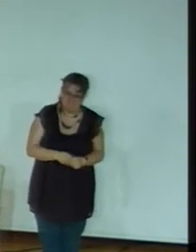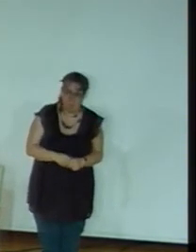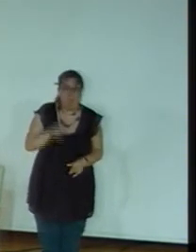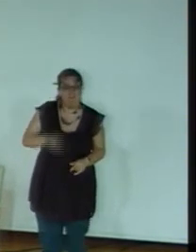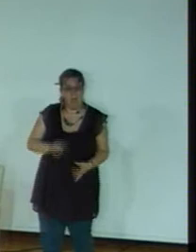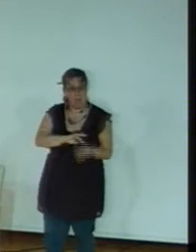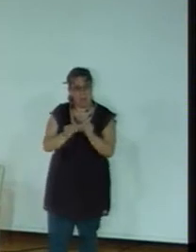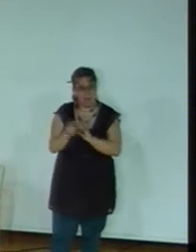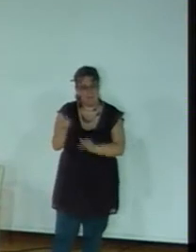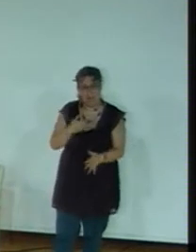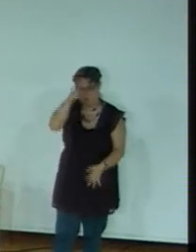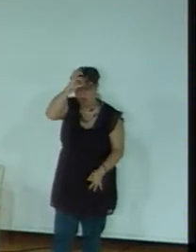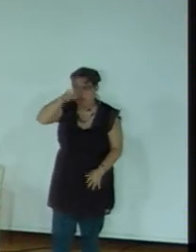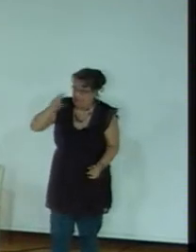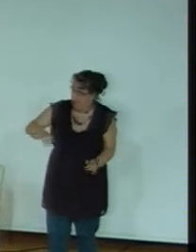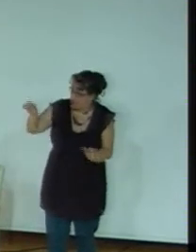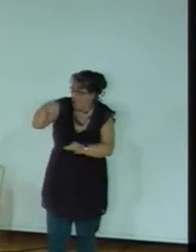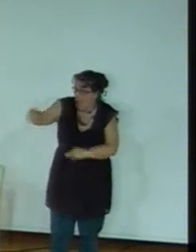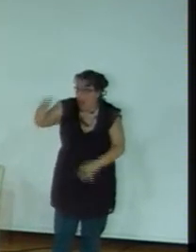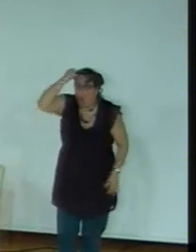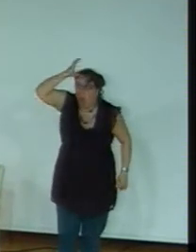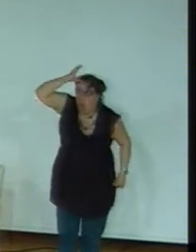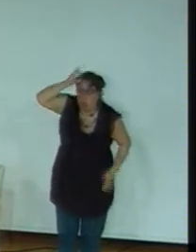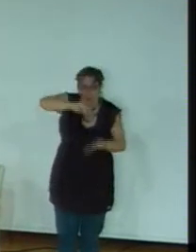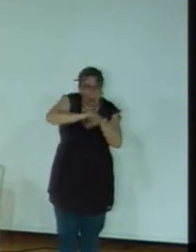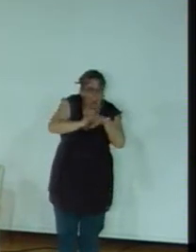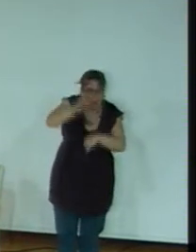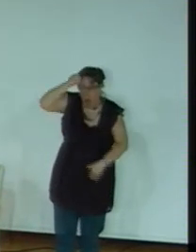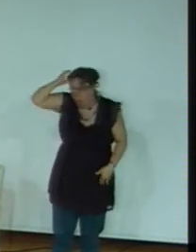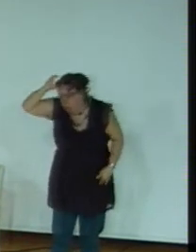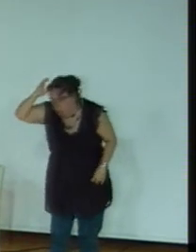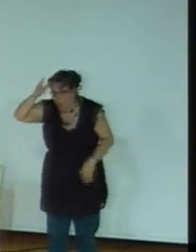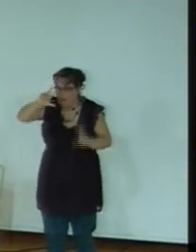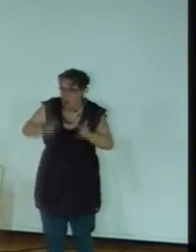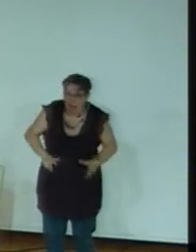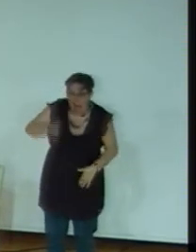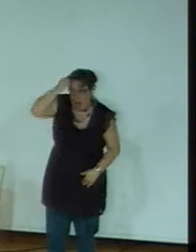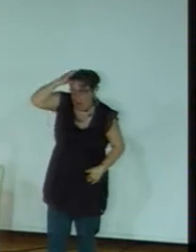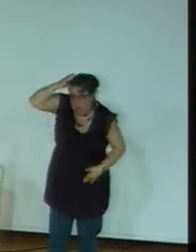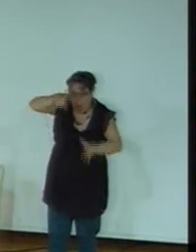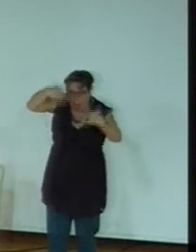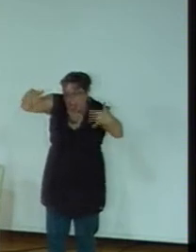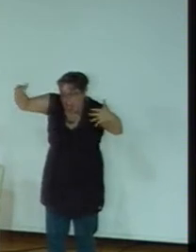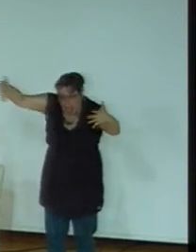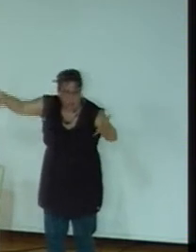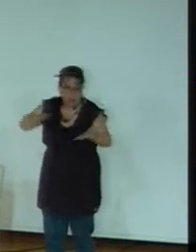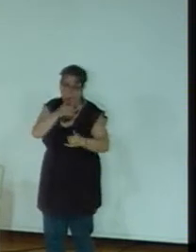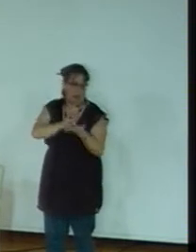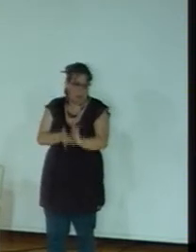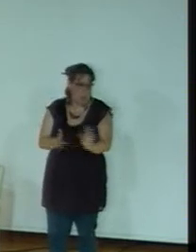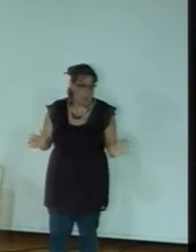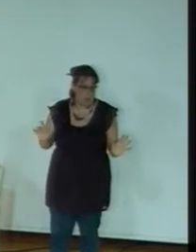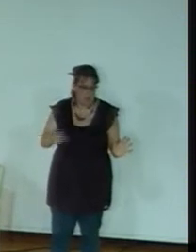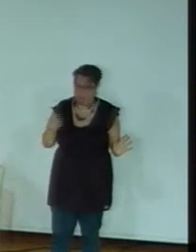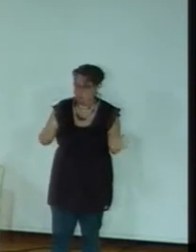Parce qu'effectivement, c'est normal qu'ils soient ignorants, puisqu'ils ne peuvent pas être compétents dans tous les domaines très techniques et très pointus qui vont